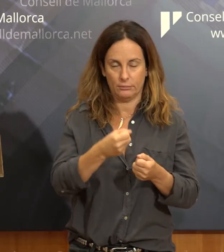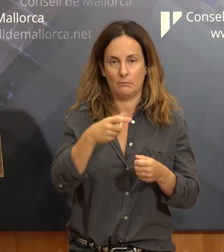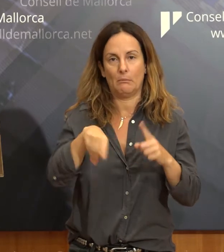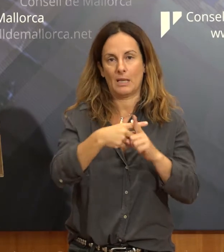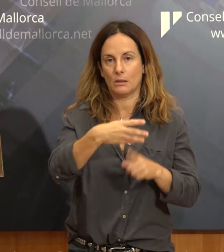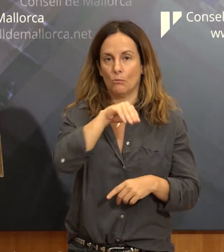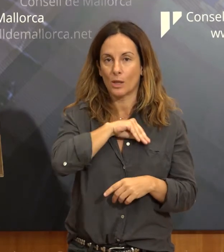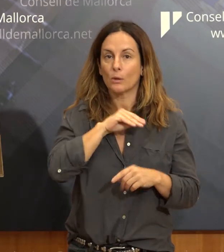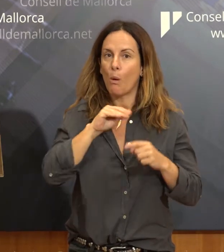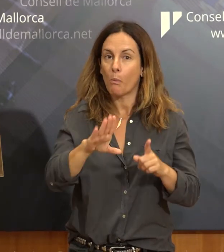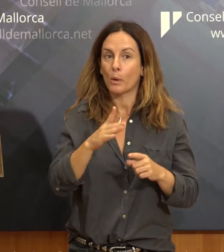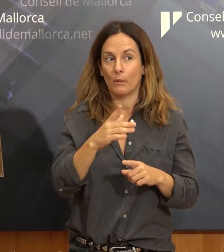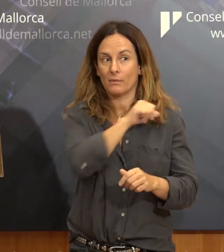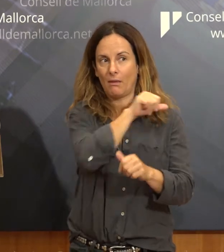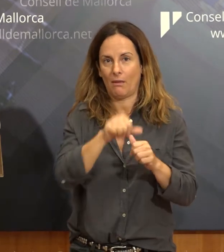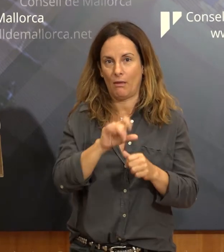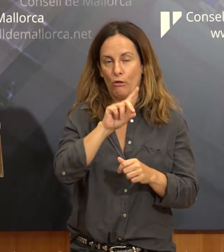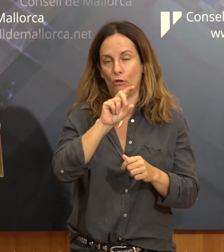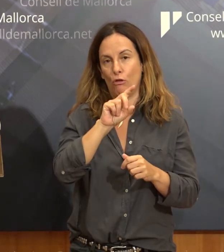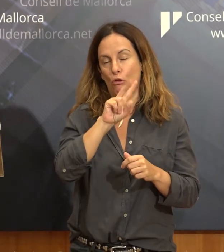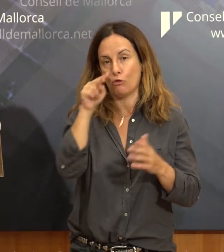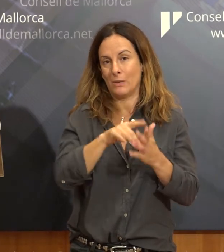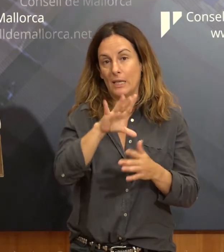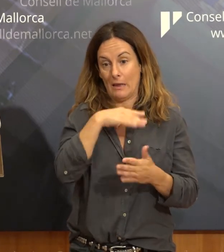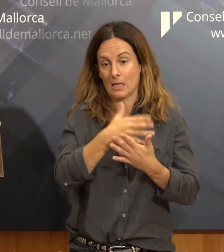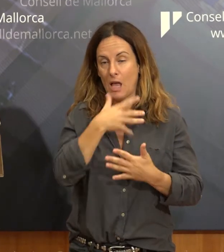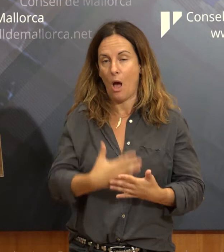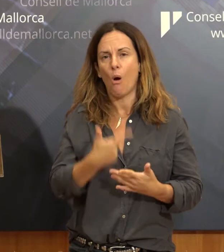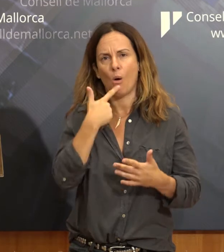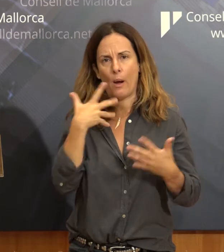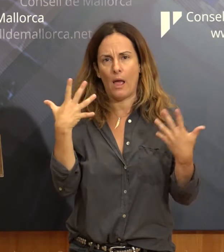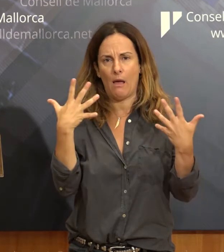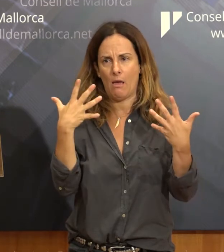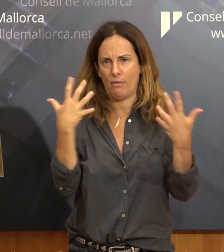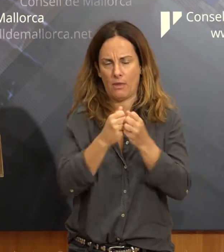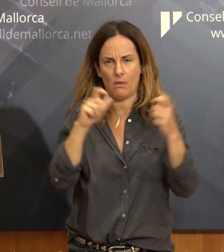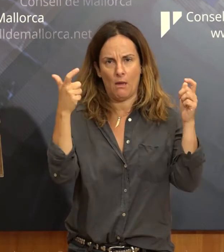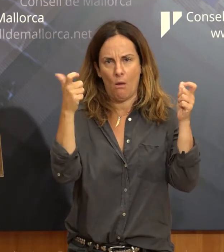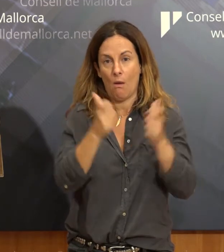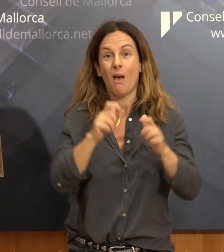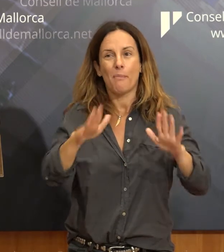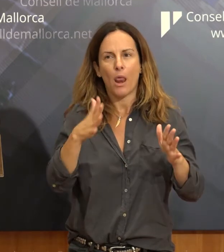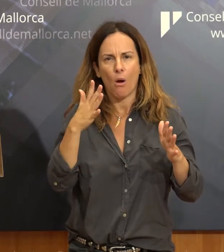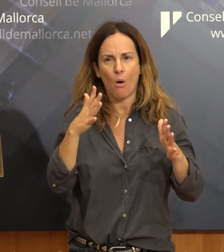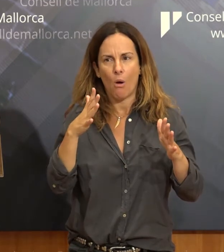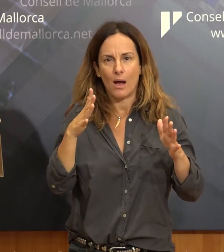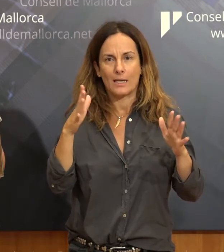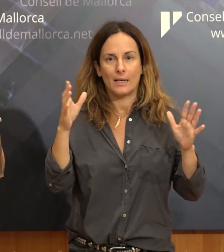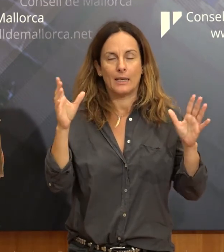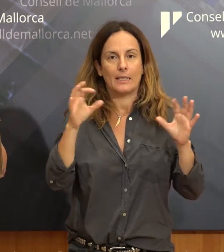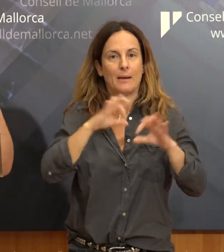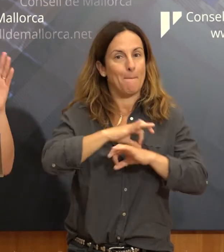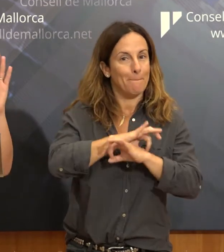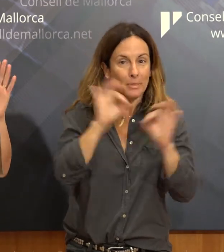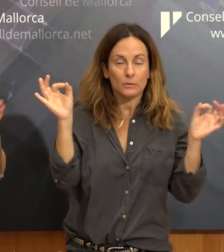de la carretera s'hagi reduït de manera absoluta. Per tant, també vull contestar afirmacions que se fan des de